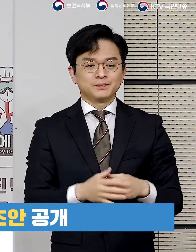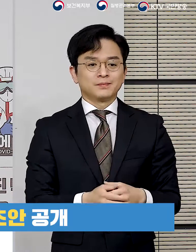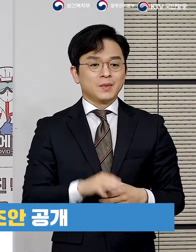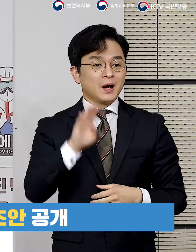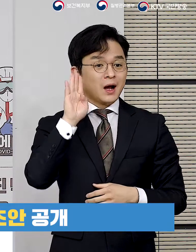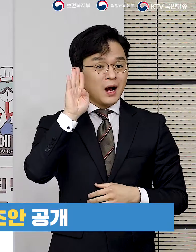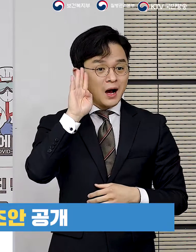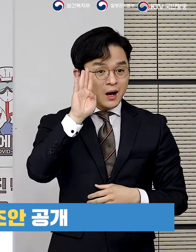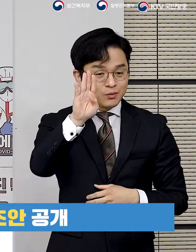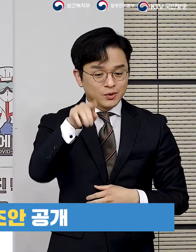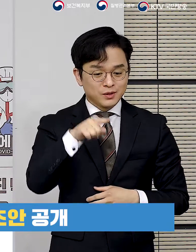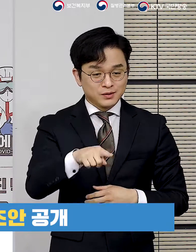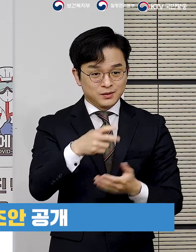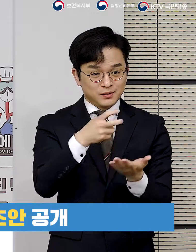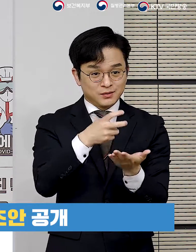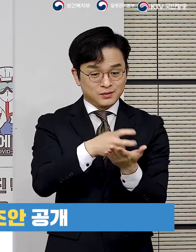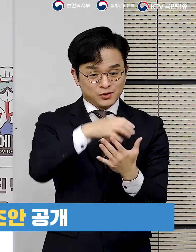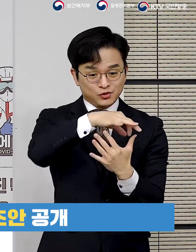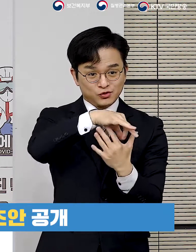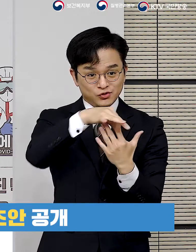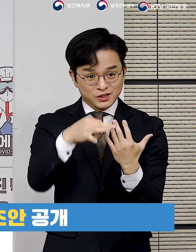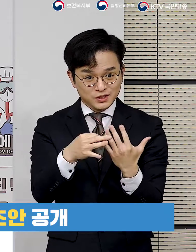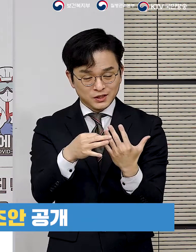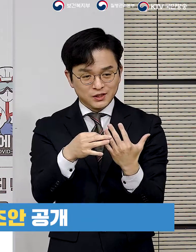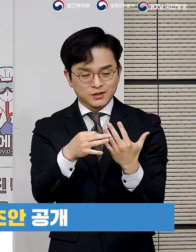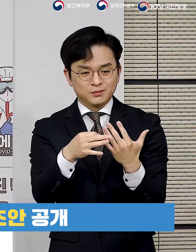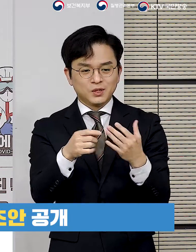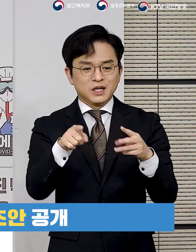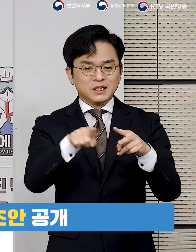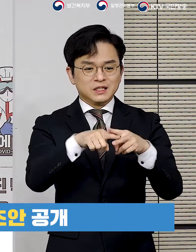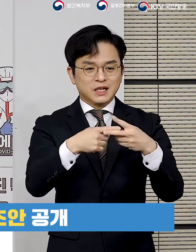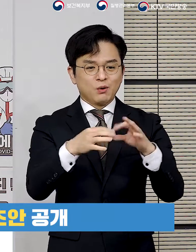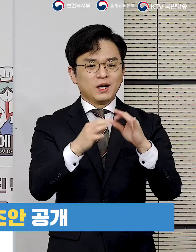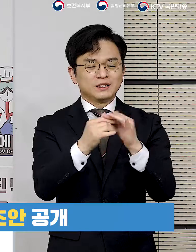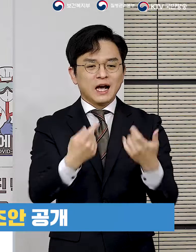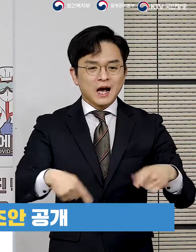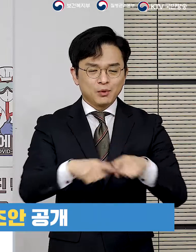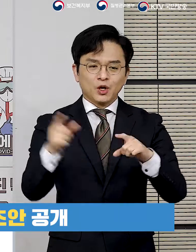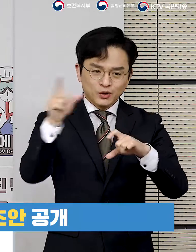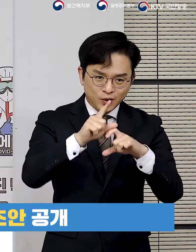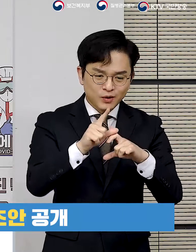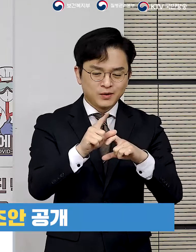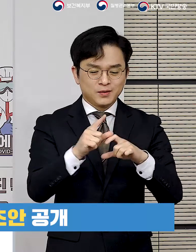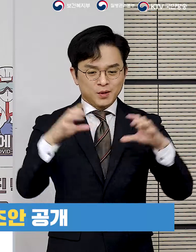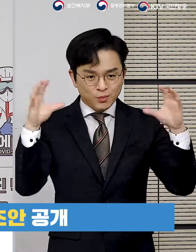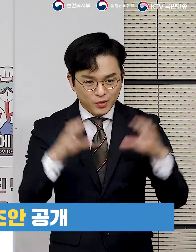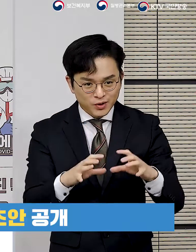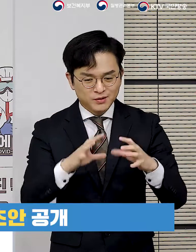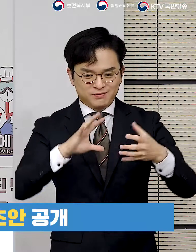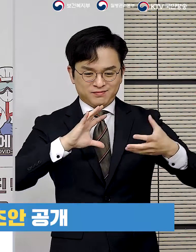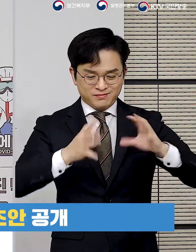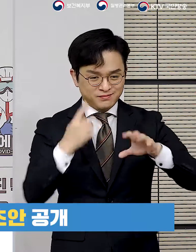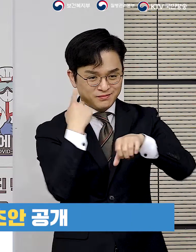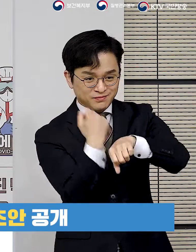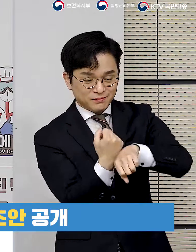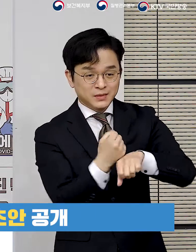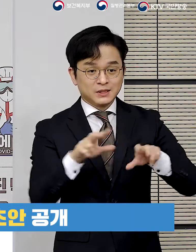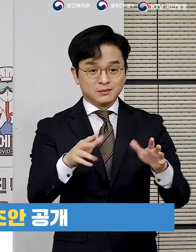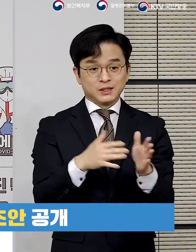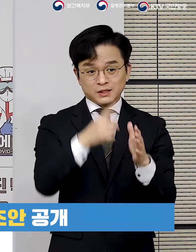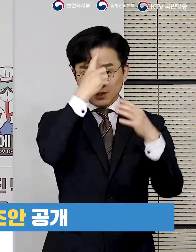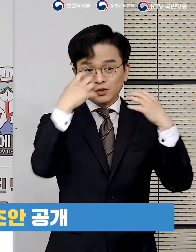의견 수렴 등을 거쳐서 확정할 계획입니다. 지금까지 총 12개 정부